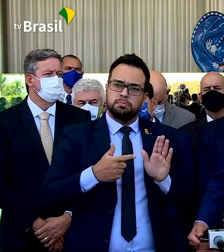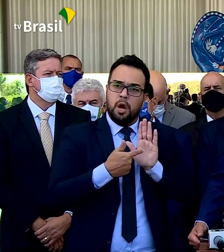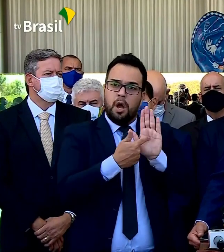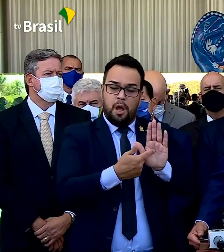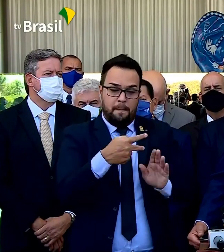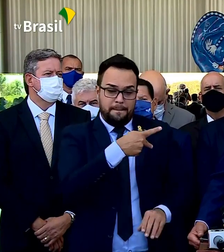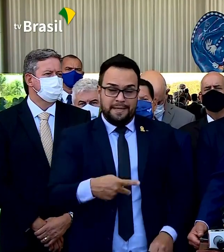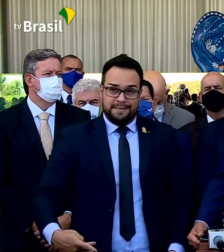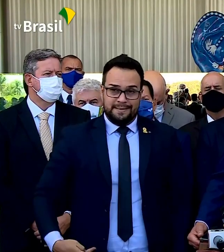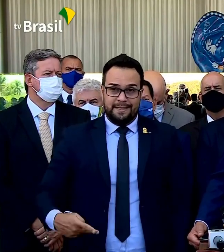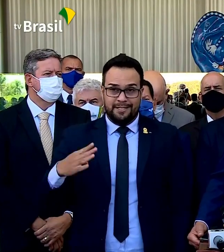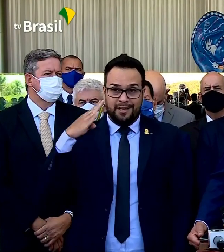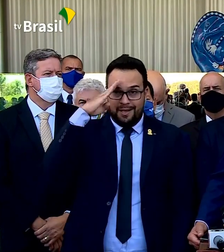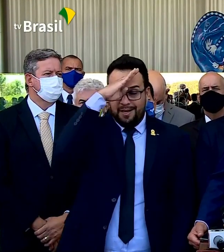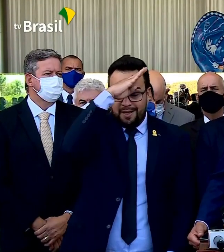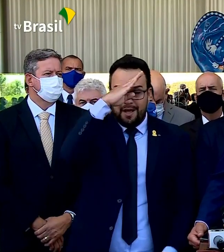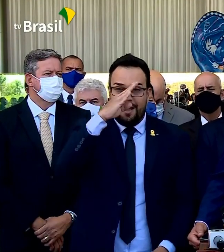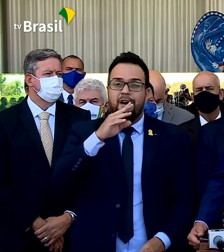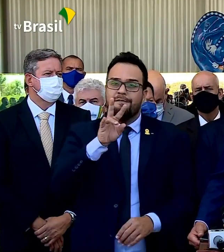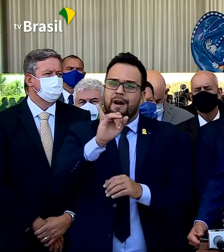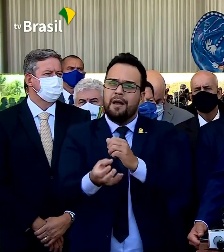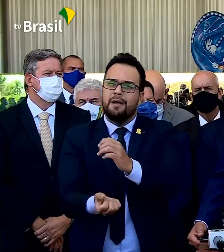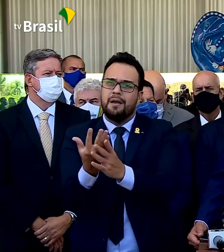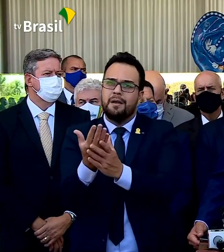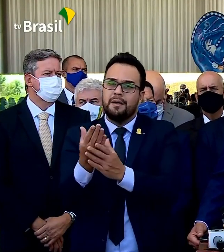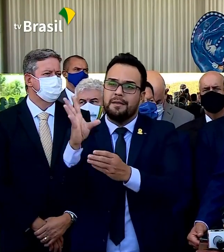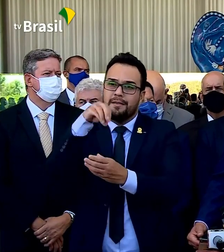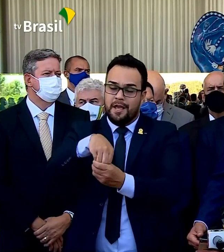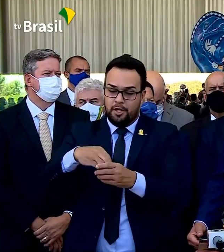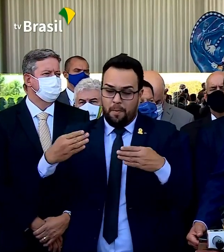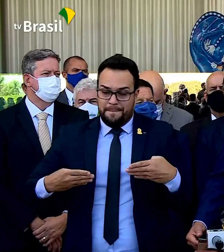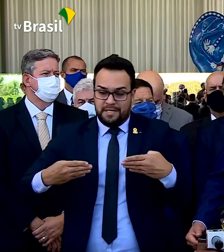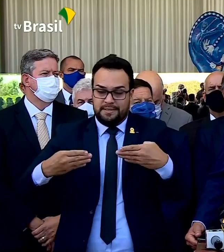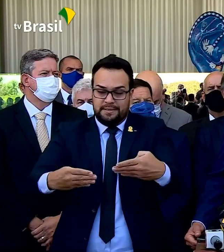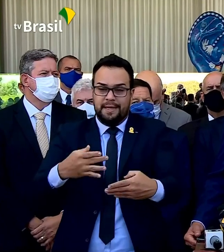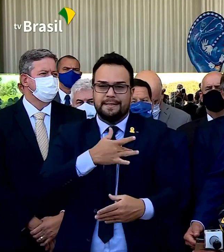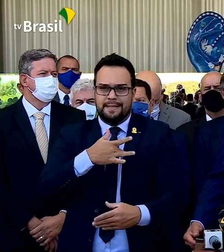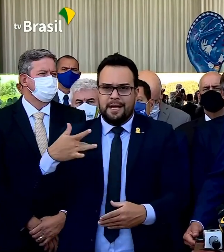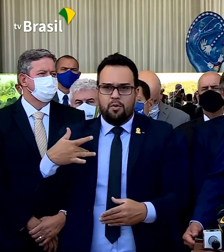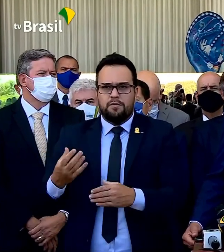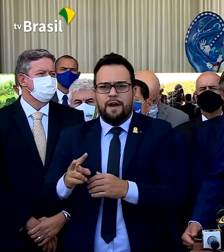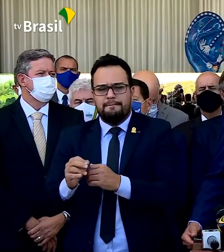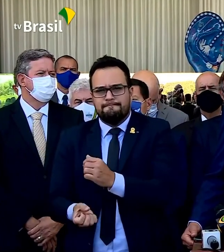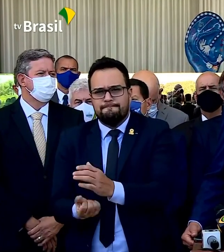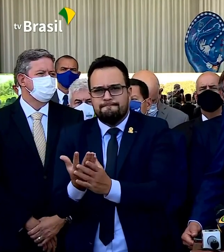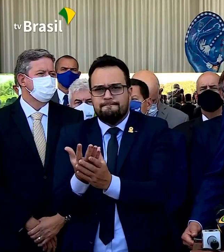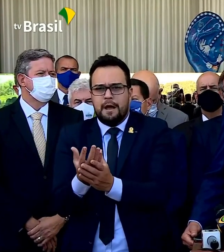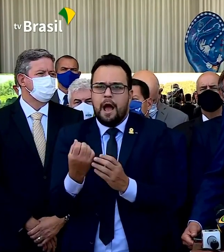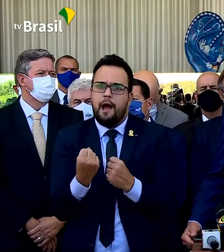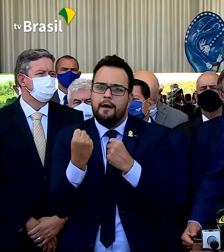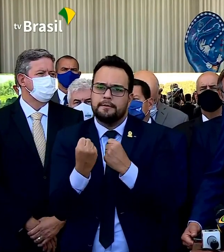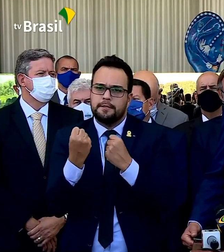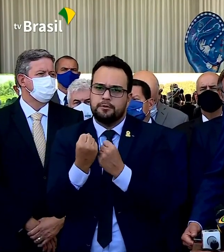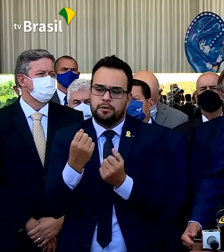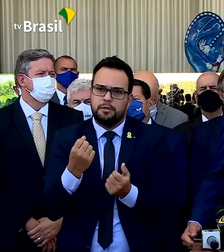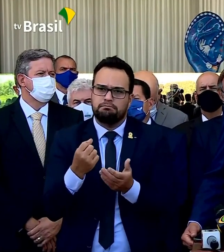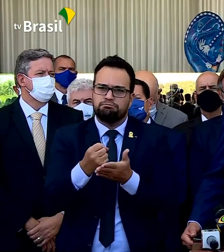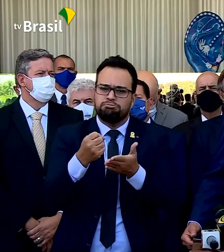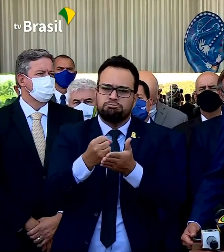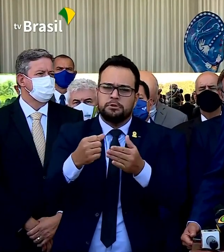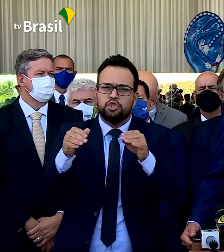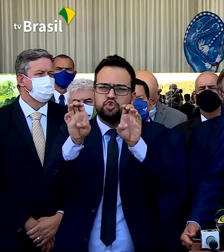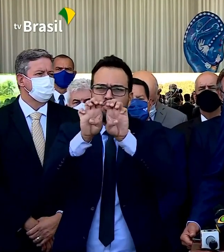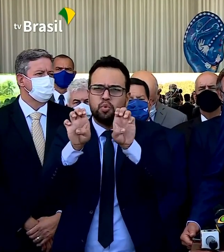instalará no ministério, ali também, toda uma assessoria com a sociedade científica, com toda a estrutura